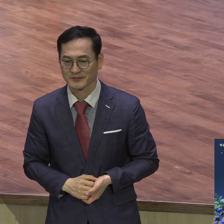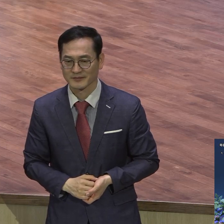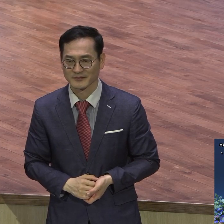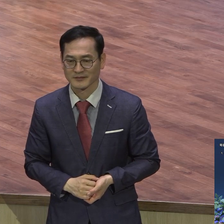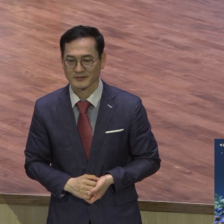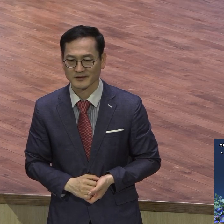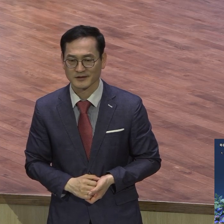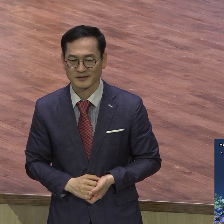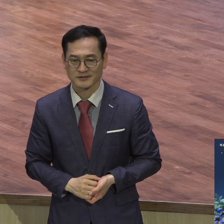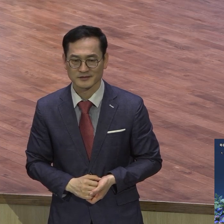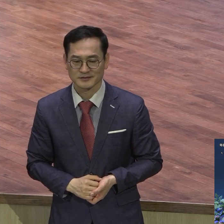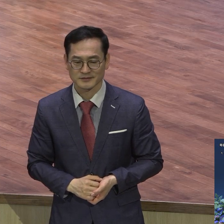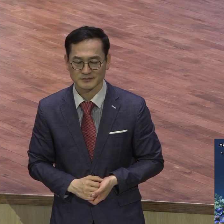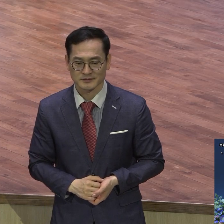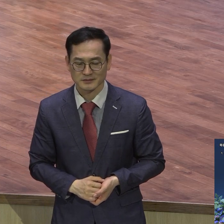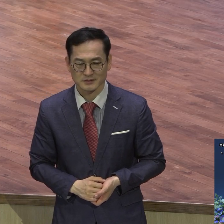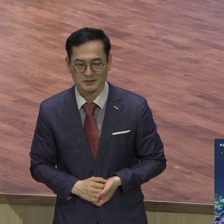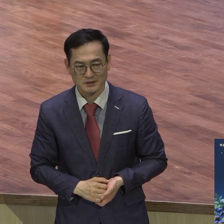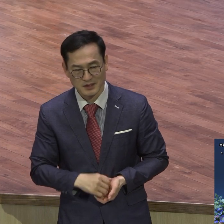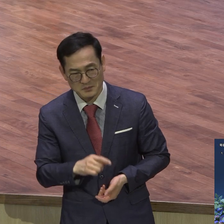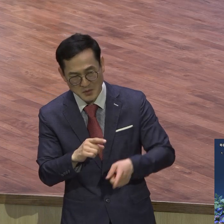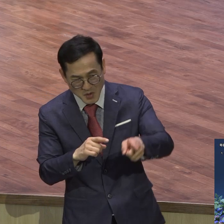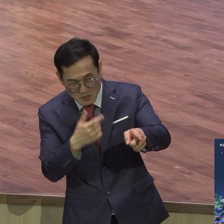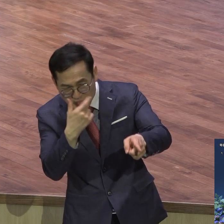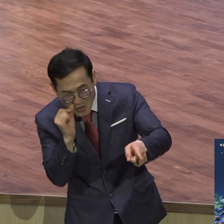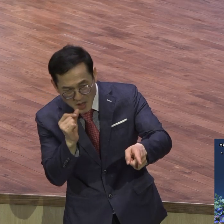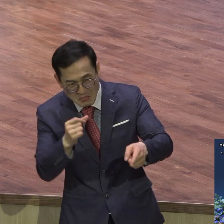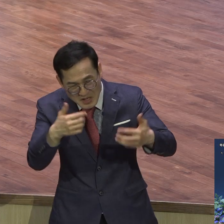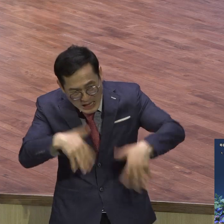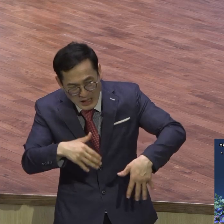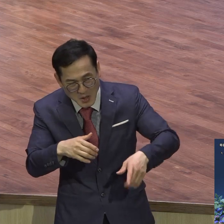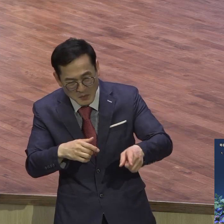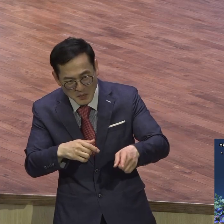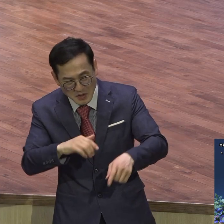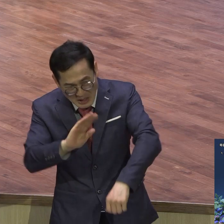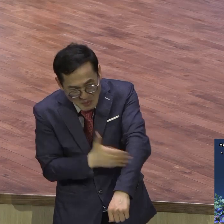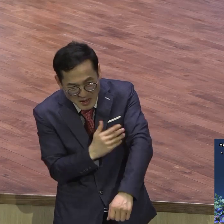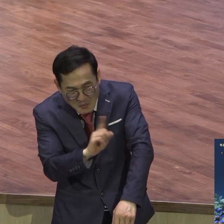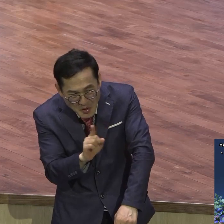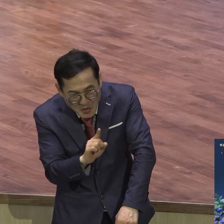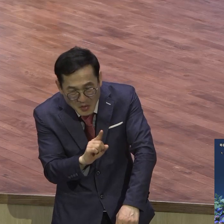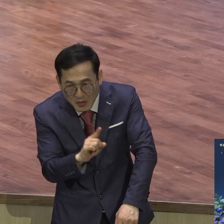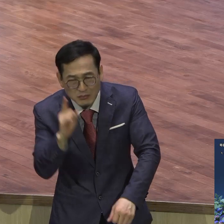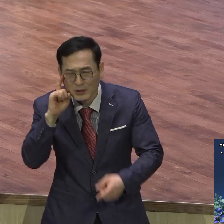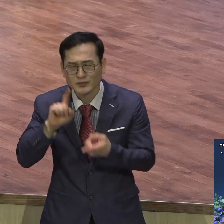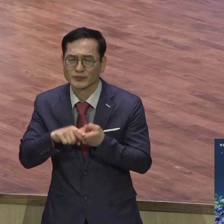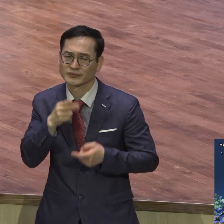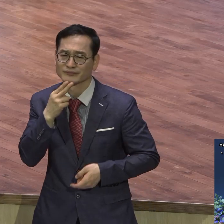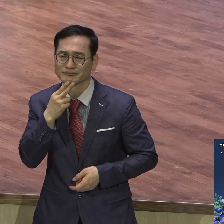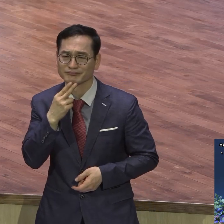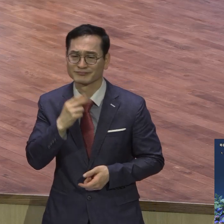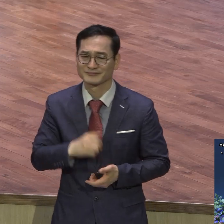무슨 단점이 있는지. 뭐가 잘못됐는지. 별 관심이 없어. 건강한 사람이에요.